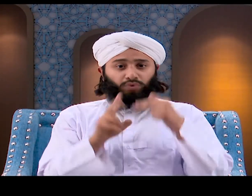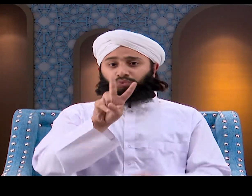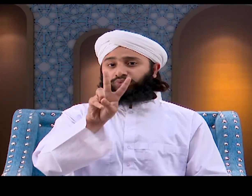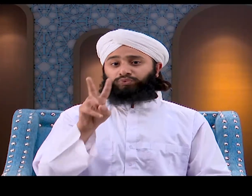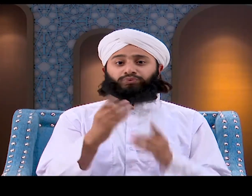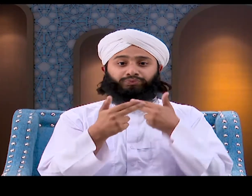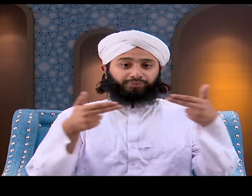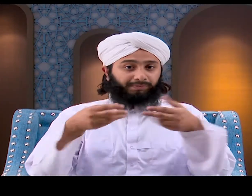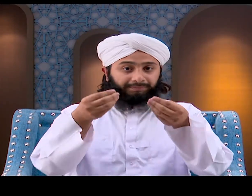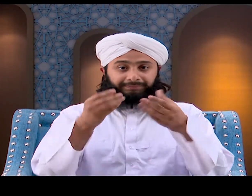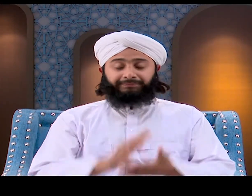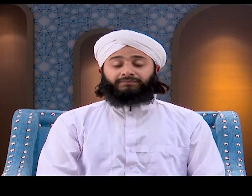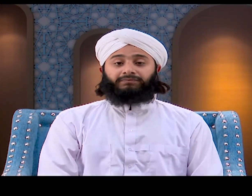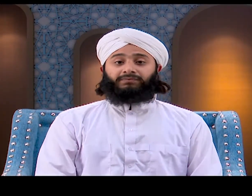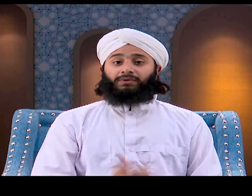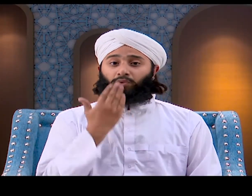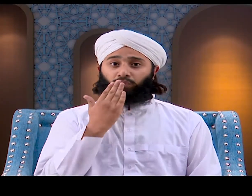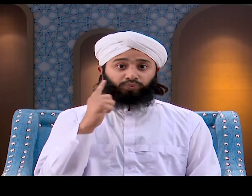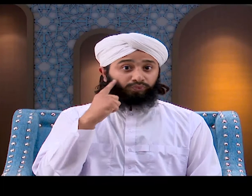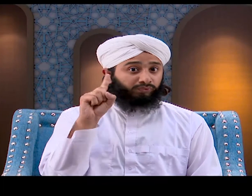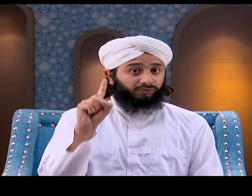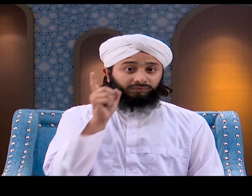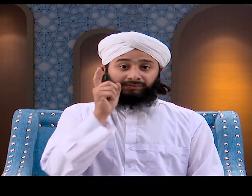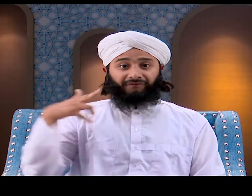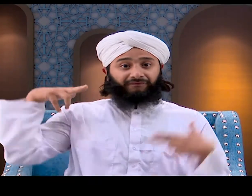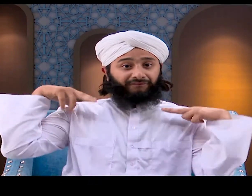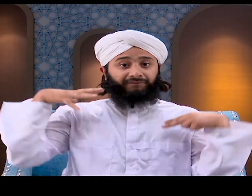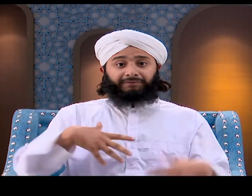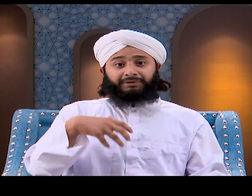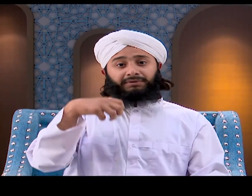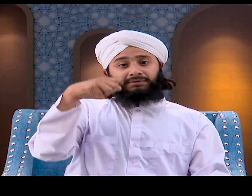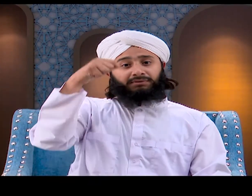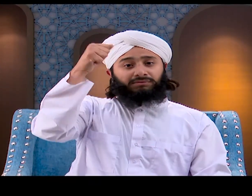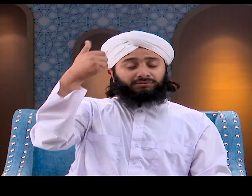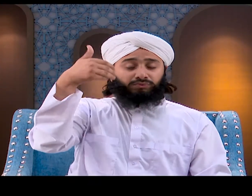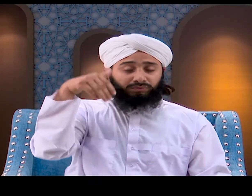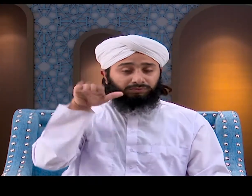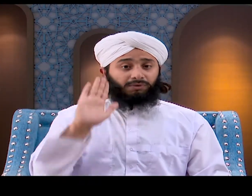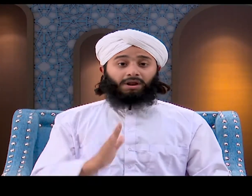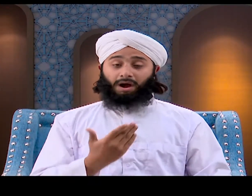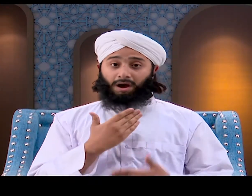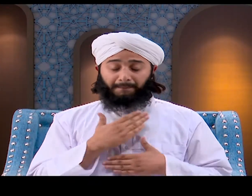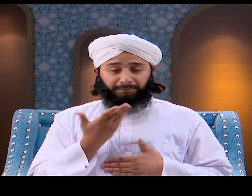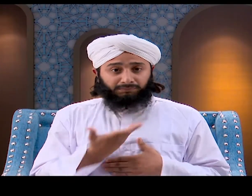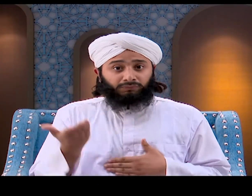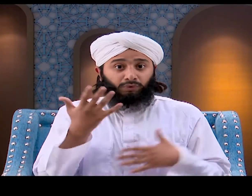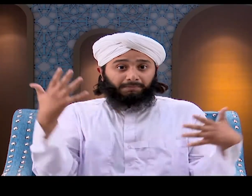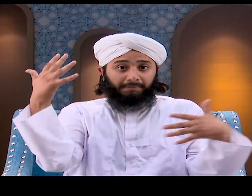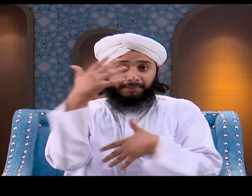پہلا، وہ دن کہ جب حضرت اسرائیل علیہ السلام تشریف لائیں گے، روح قبض ہوگی اور ہمیں غسل و کفن دے کر اندھیری قبر میں